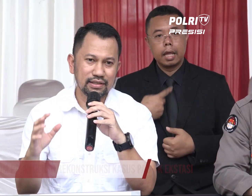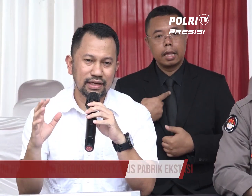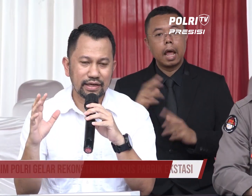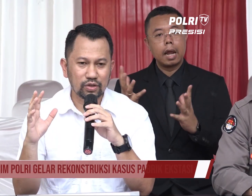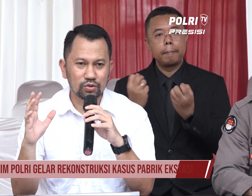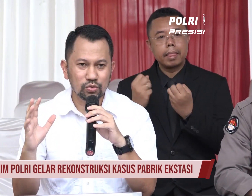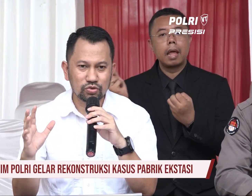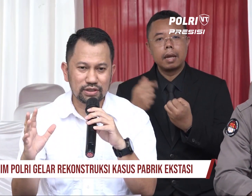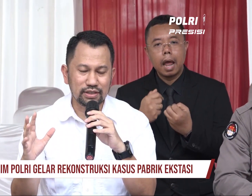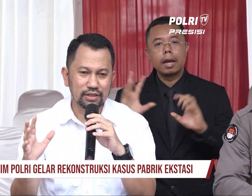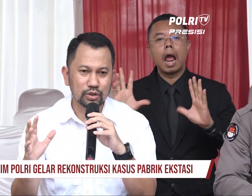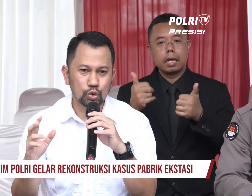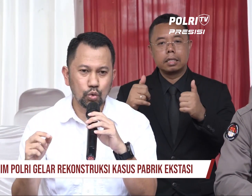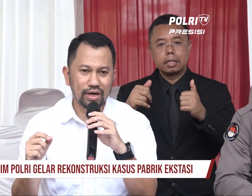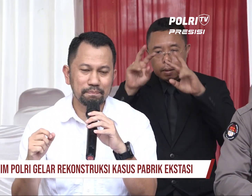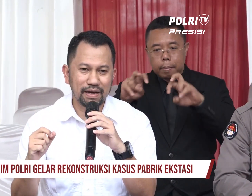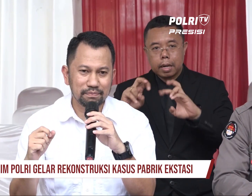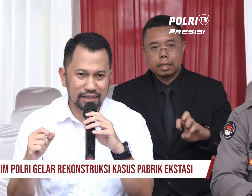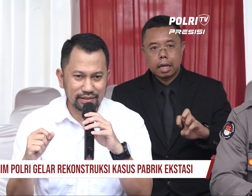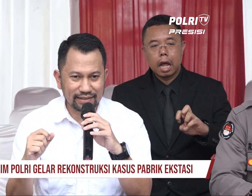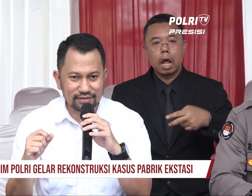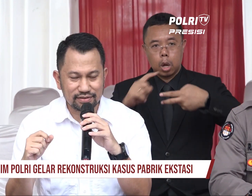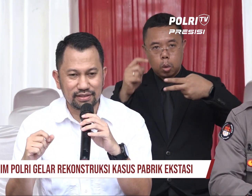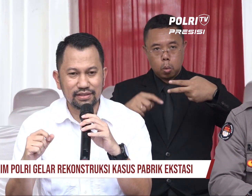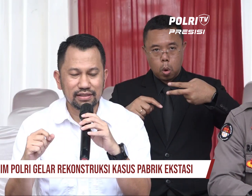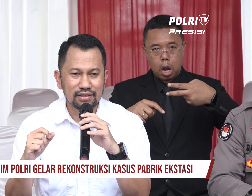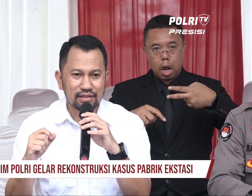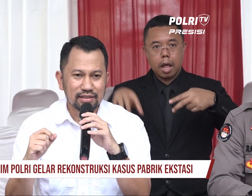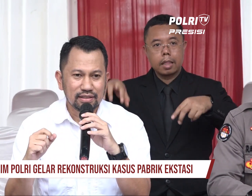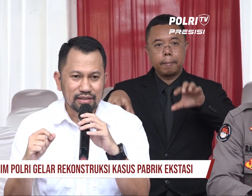dari rekonstruksi dua pabrik ekstasi